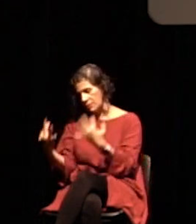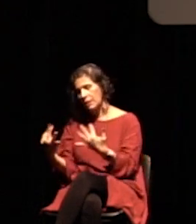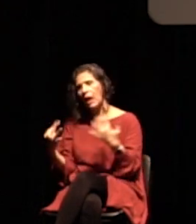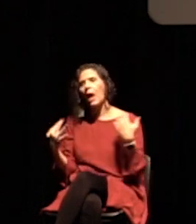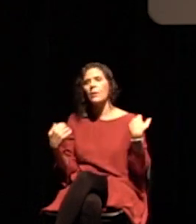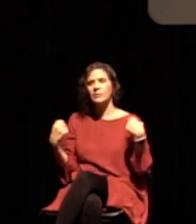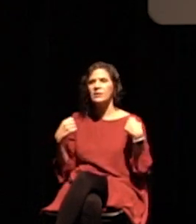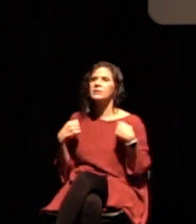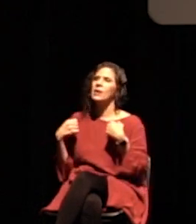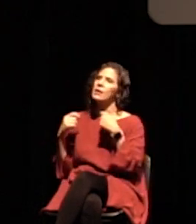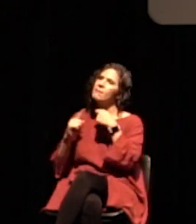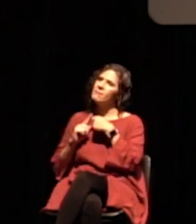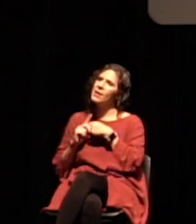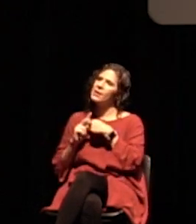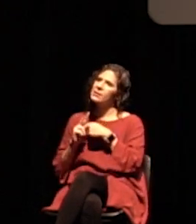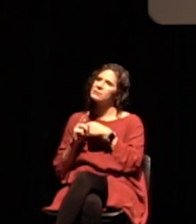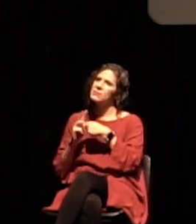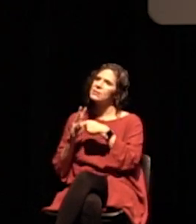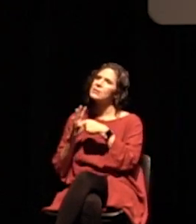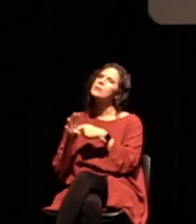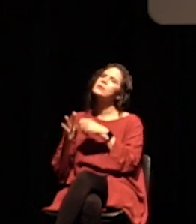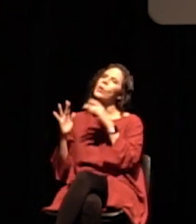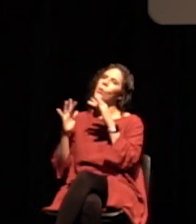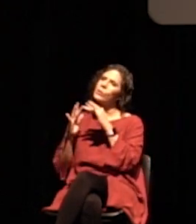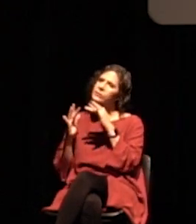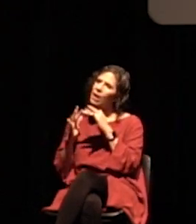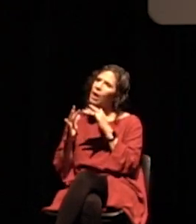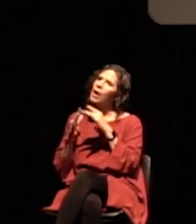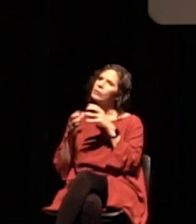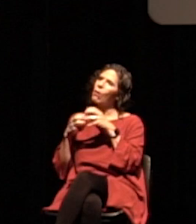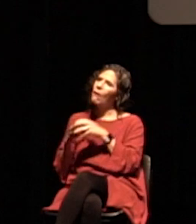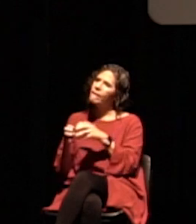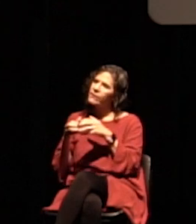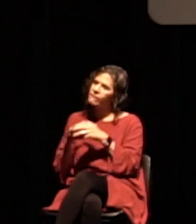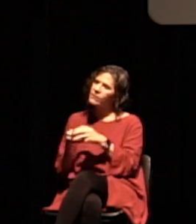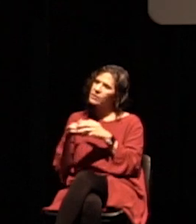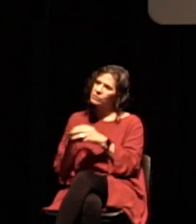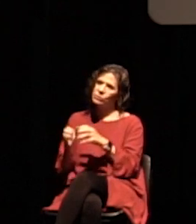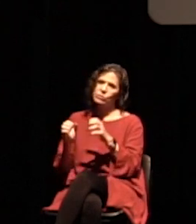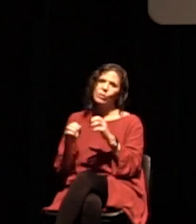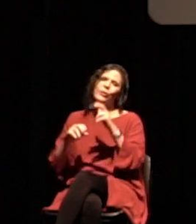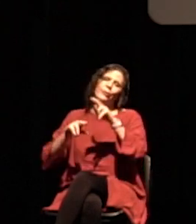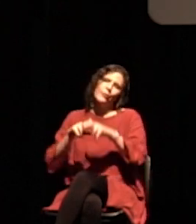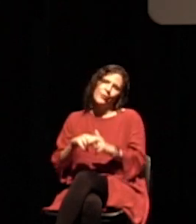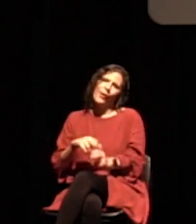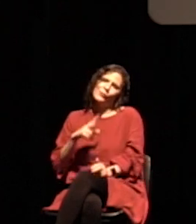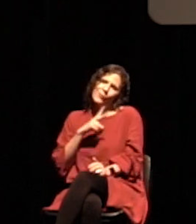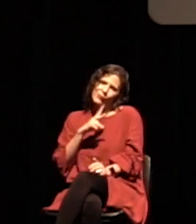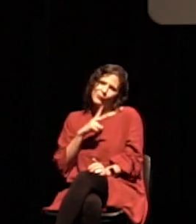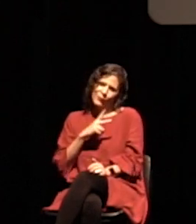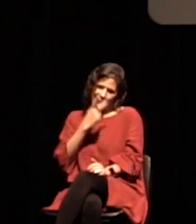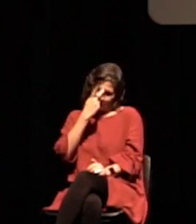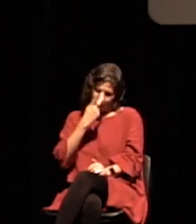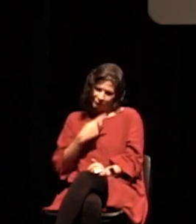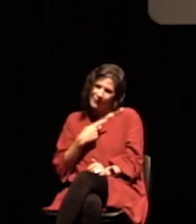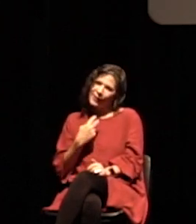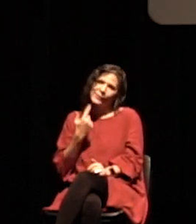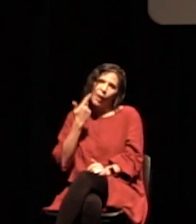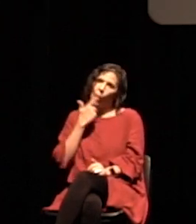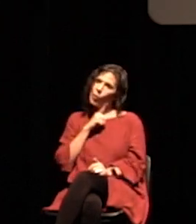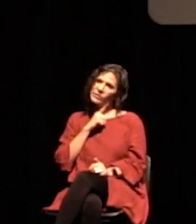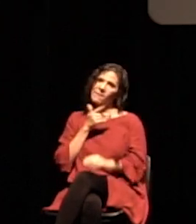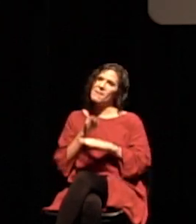passado esses meses de convivência, né, não, por questões pessoais, não pude participar